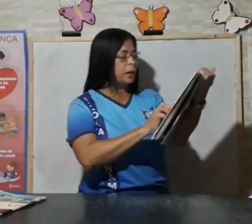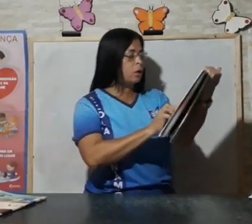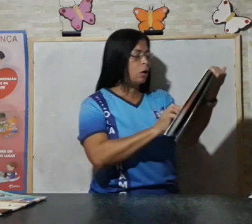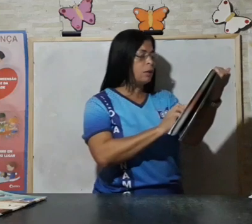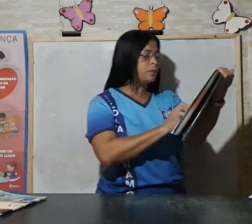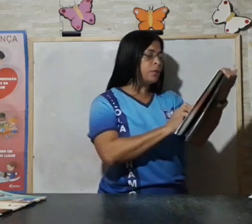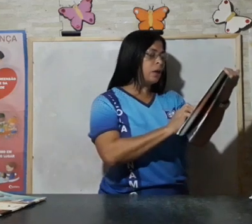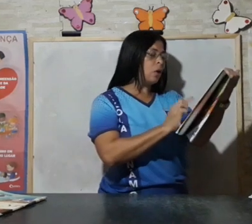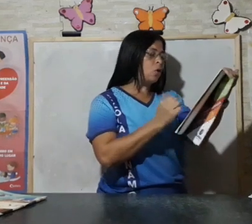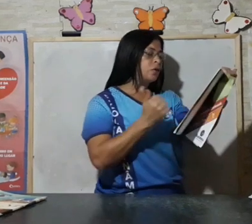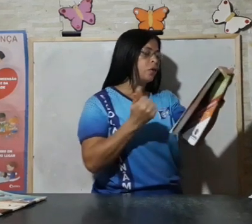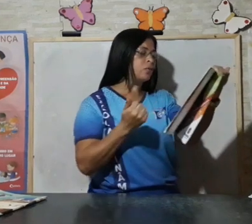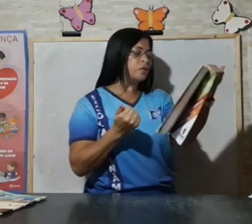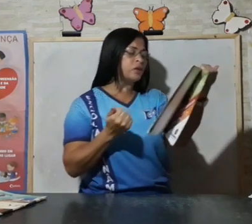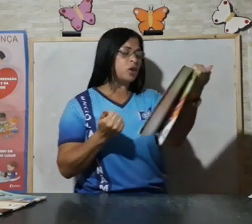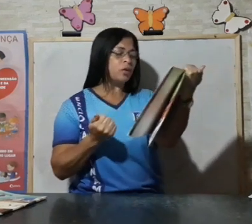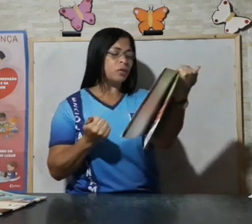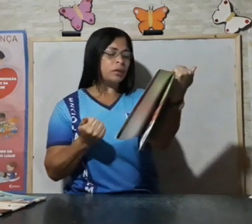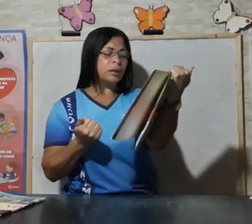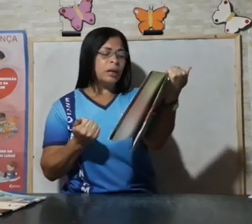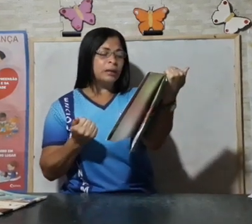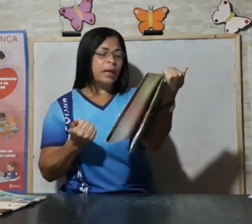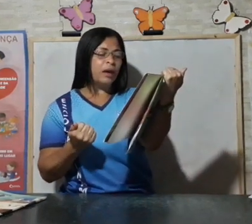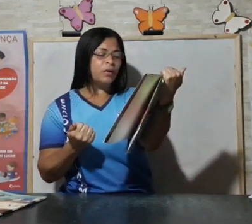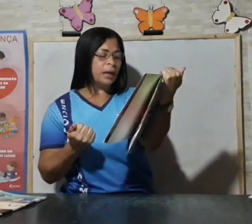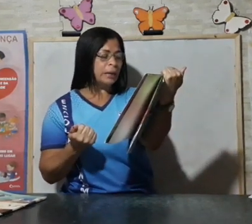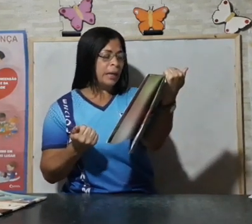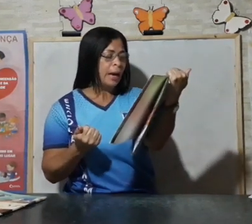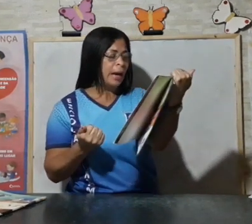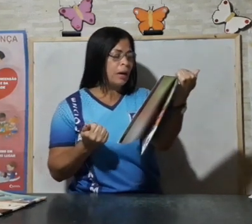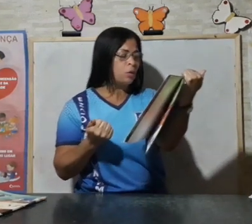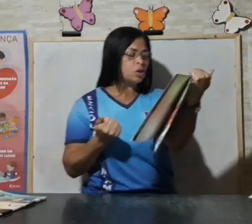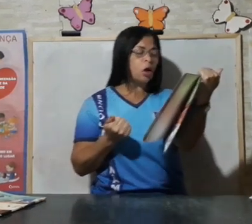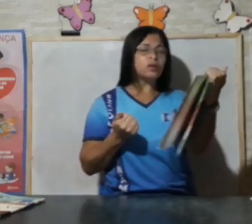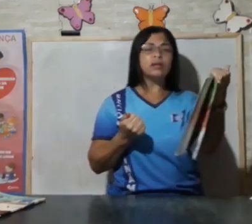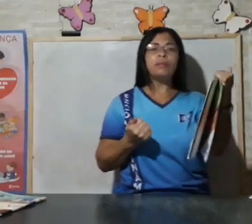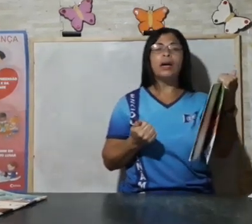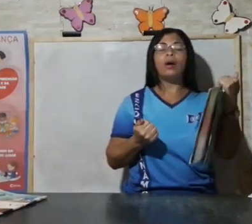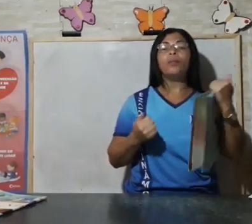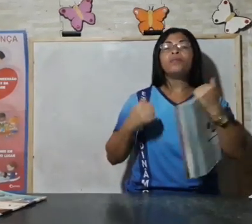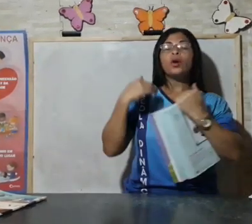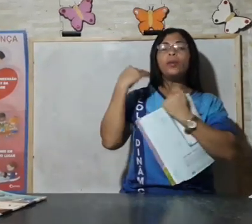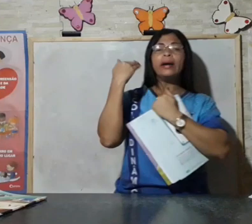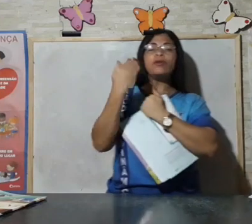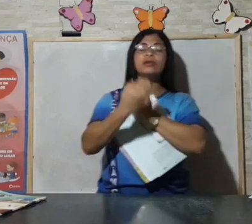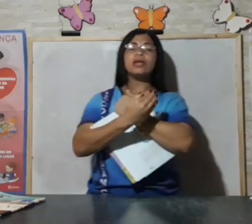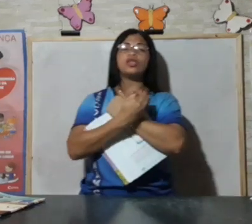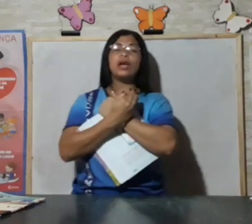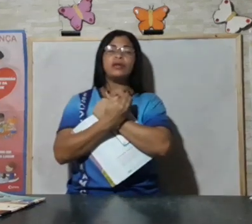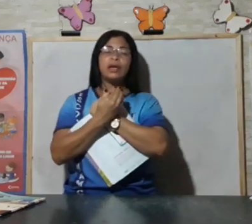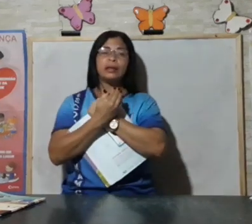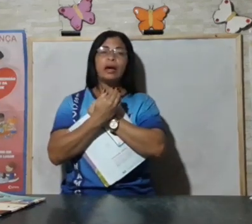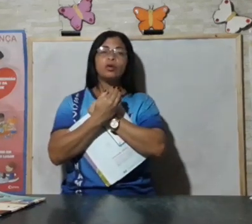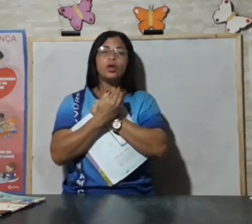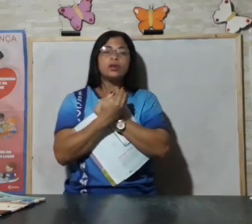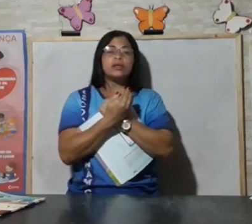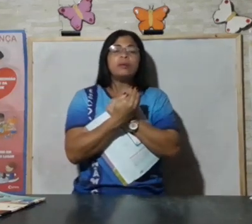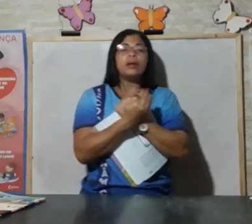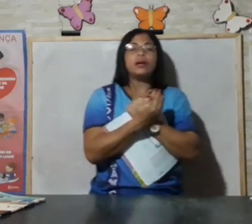ó, onde vocês devem tratar os nossos irmãos. Como é que vocês devem tratar os nossos irmãos?